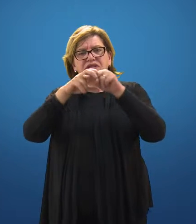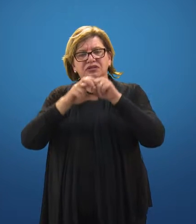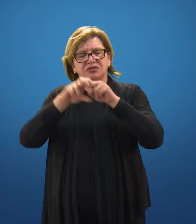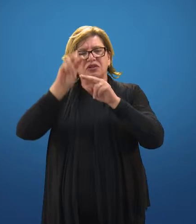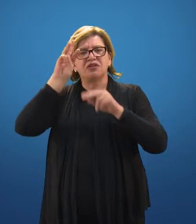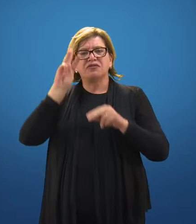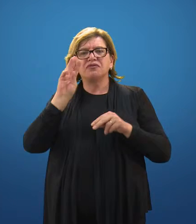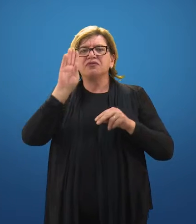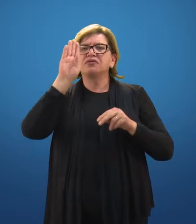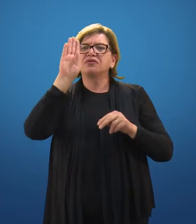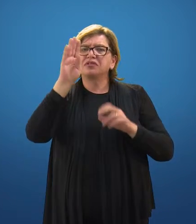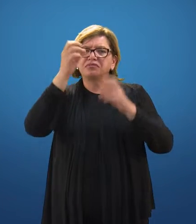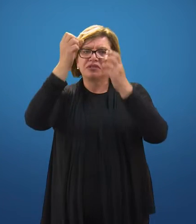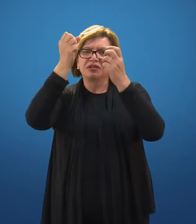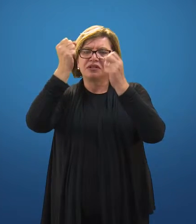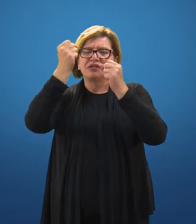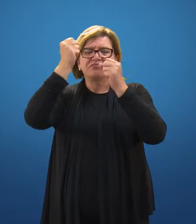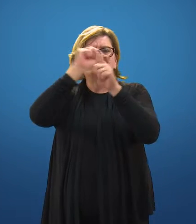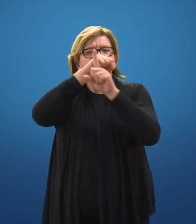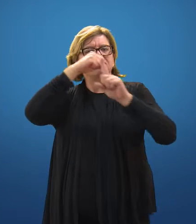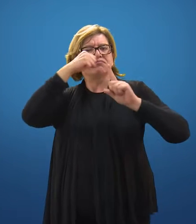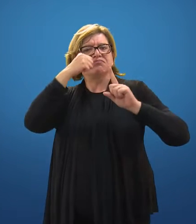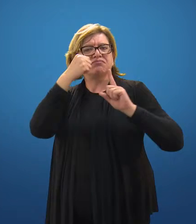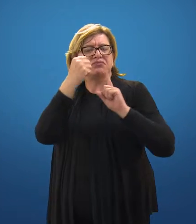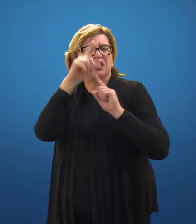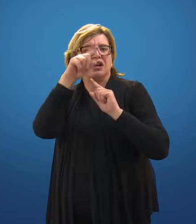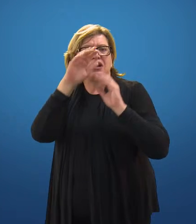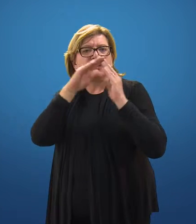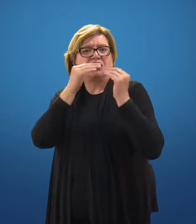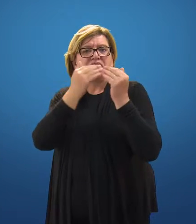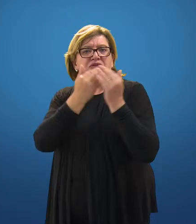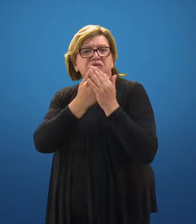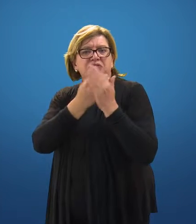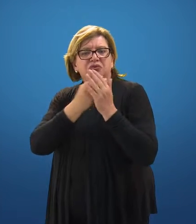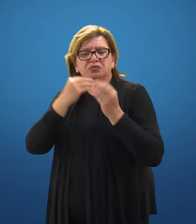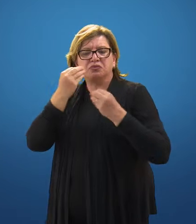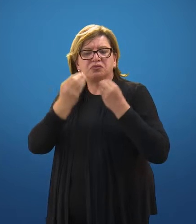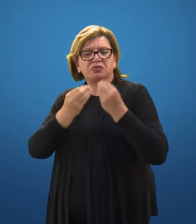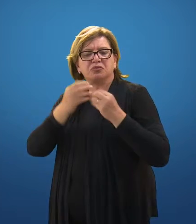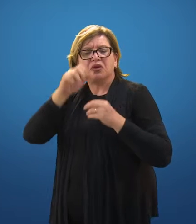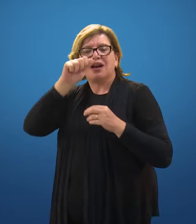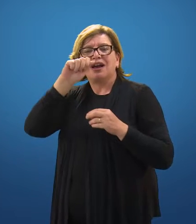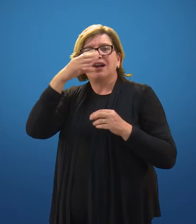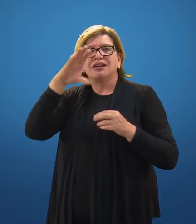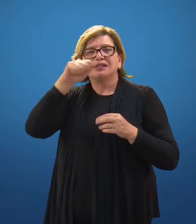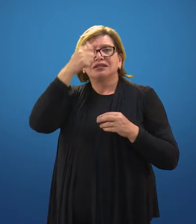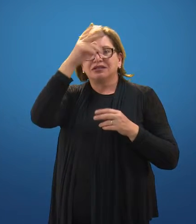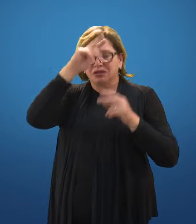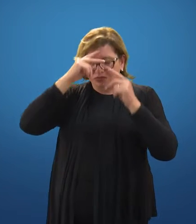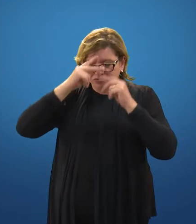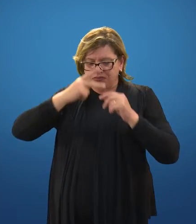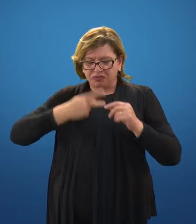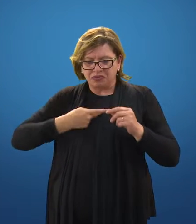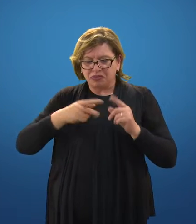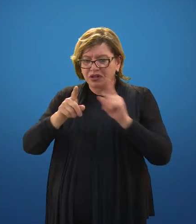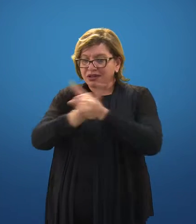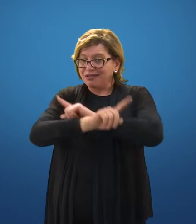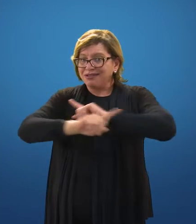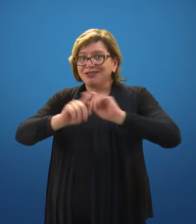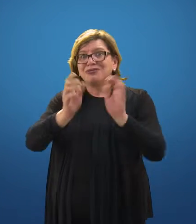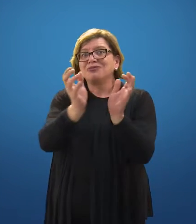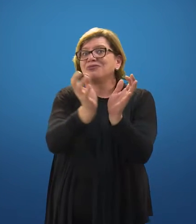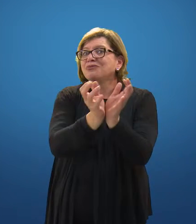Weber, a sociologia é o estudo da ação individual e não dos grupos sociais.